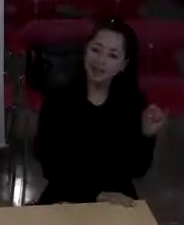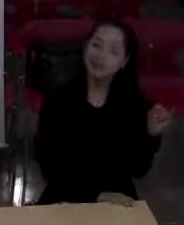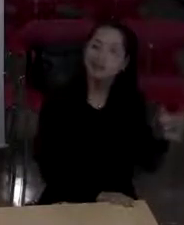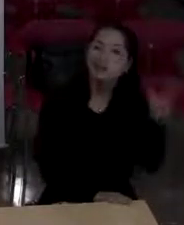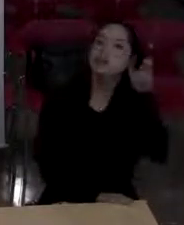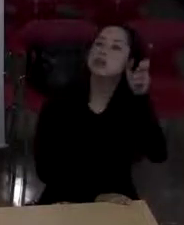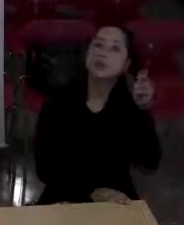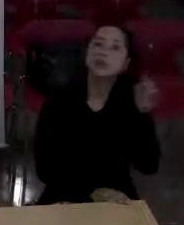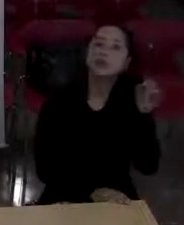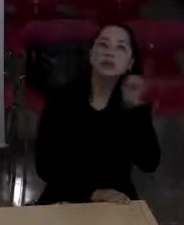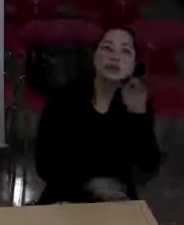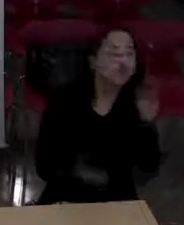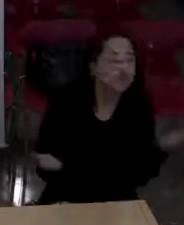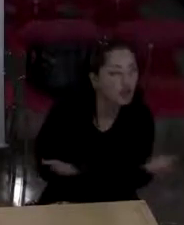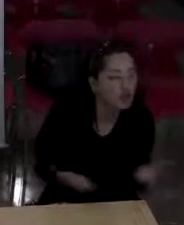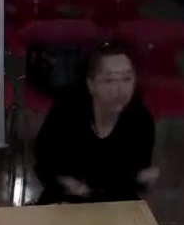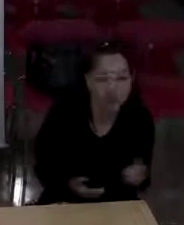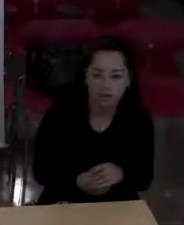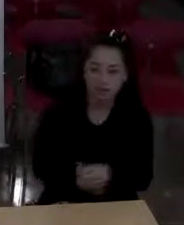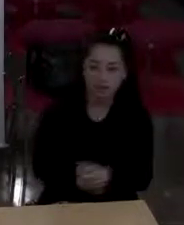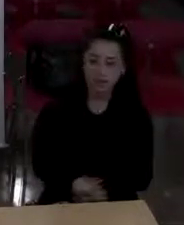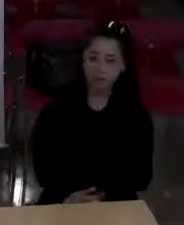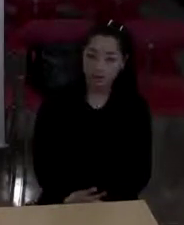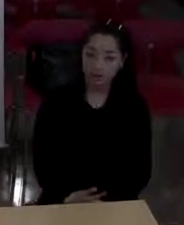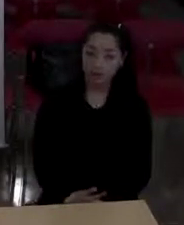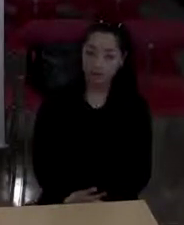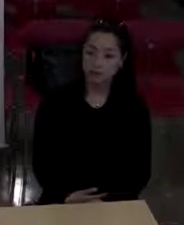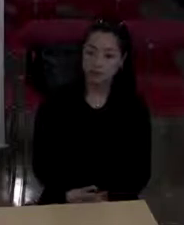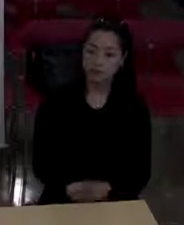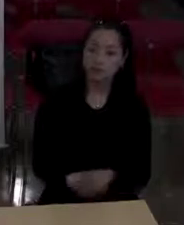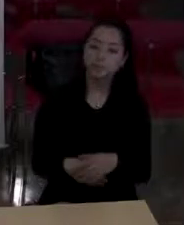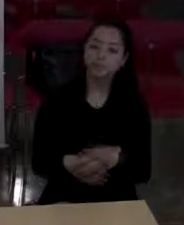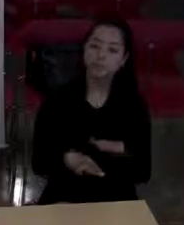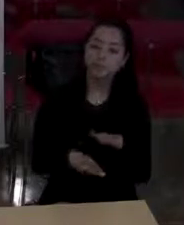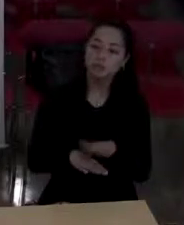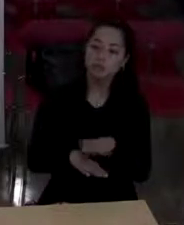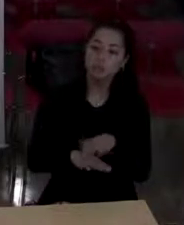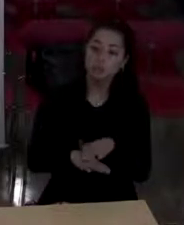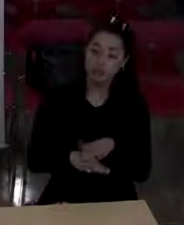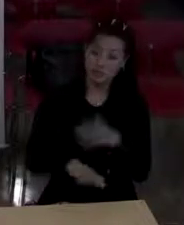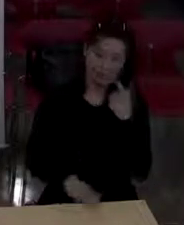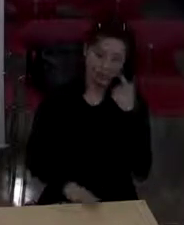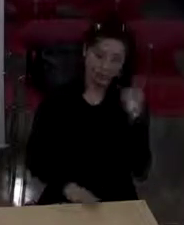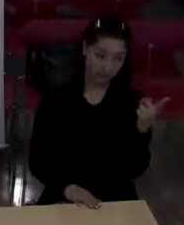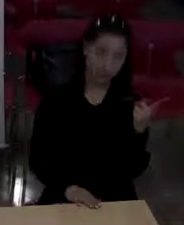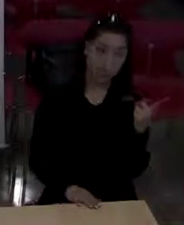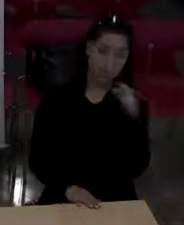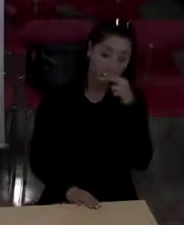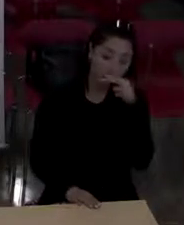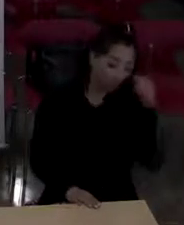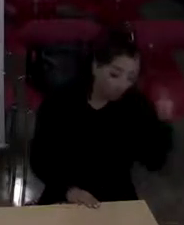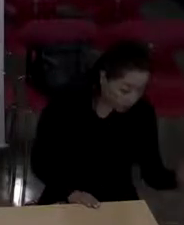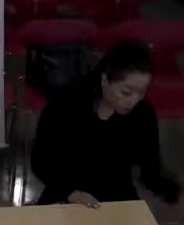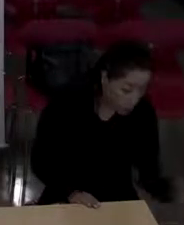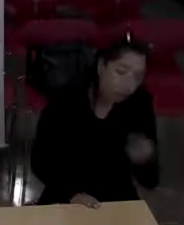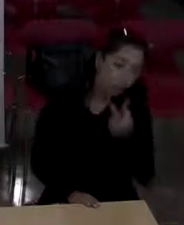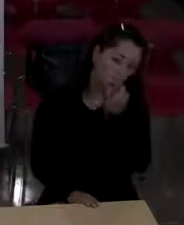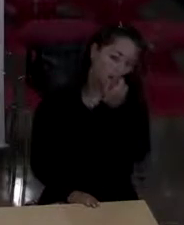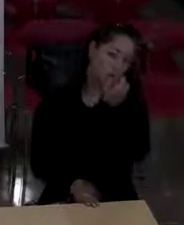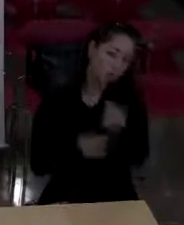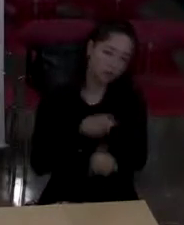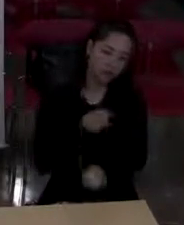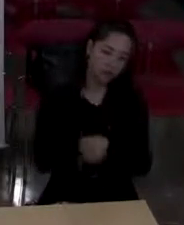para más o menos hacia la edad de los 2 años pues llegar a dominar el hecho de poder interpretar palabras y a